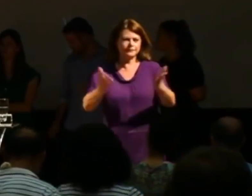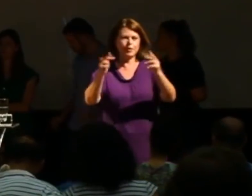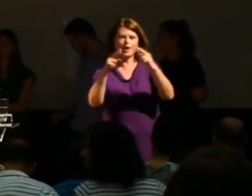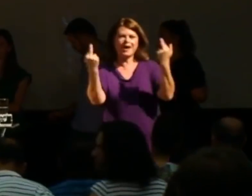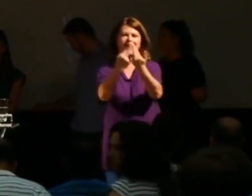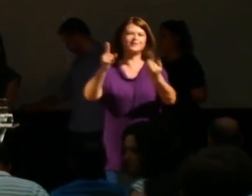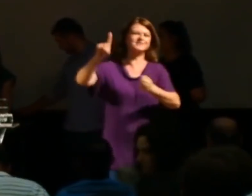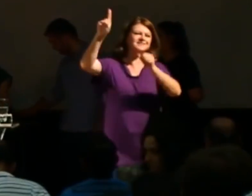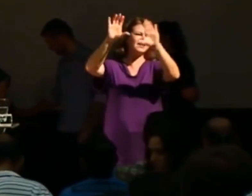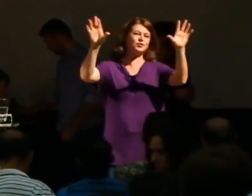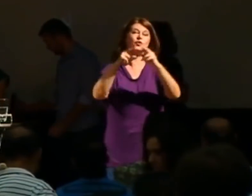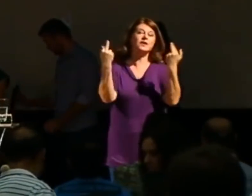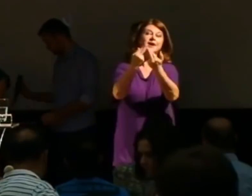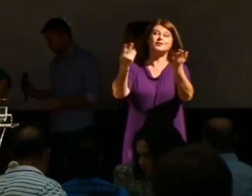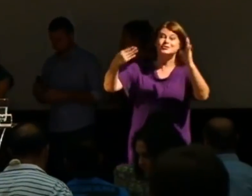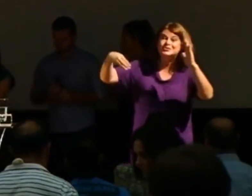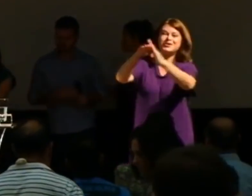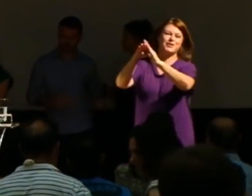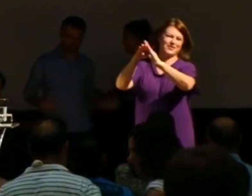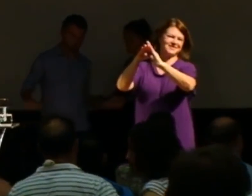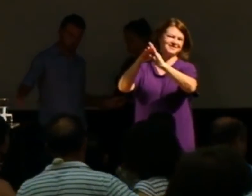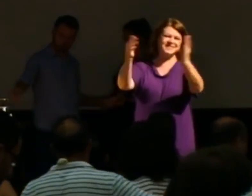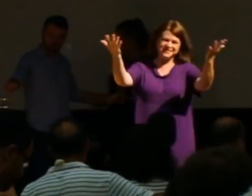aqui à frente em nome de Jesus, enquanto nós vamos louvar.